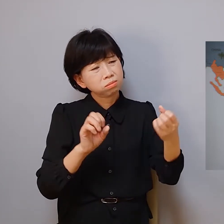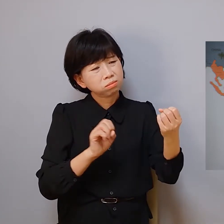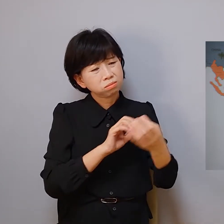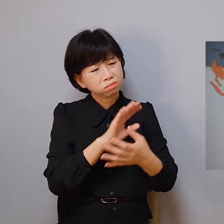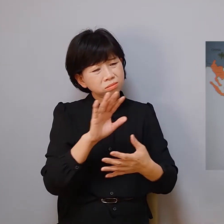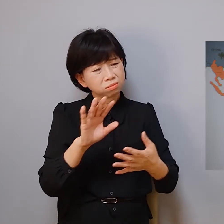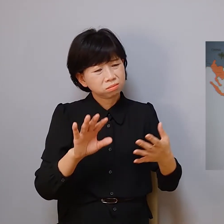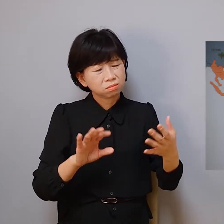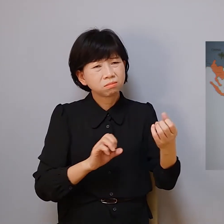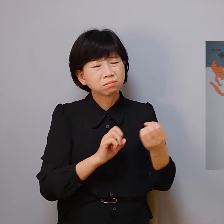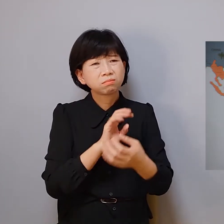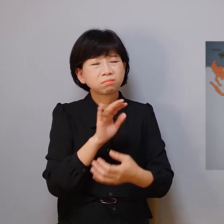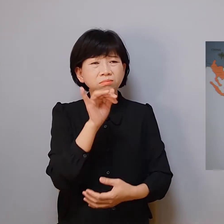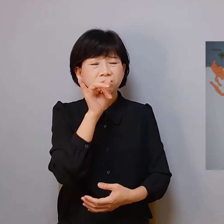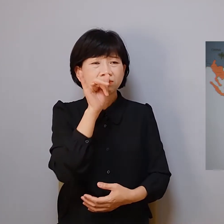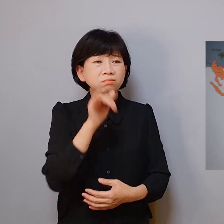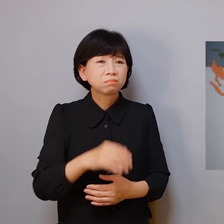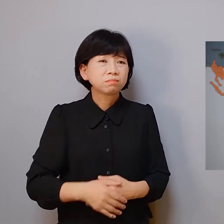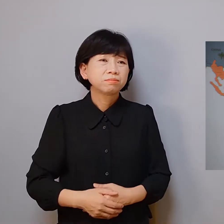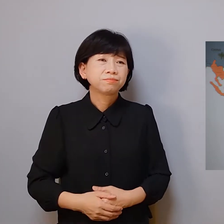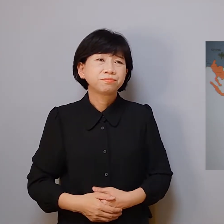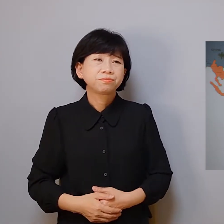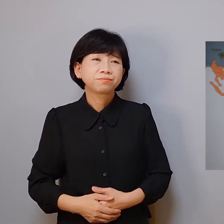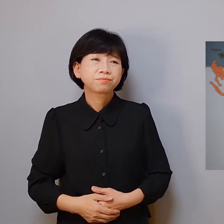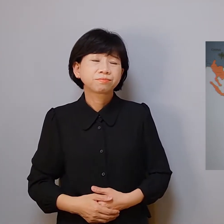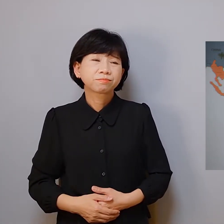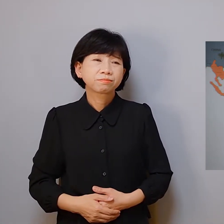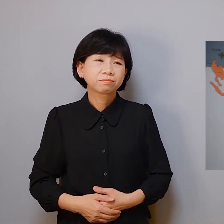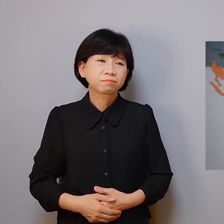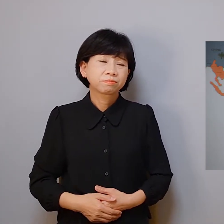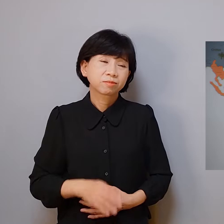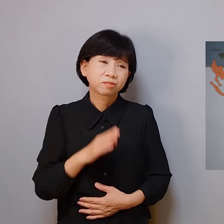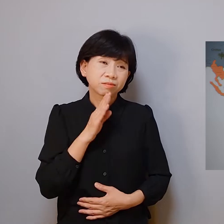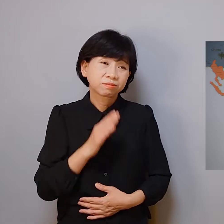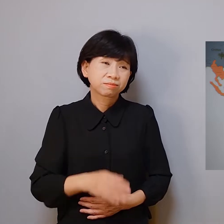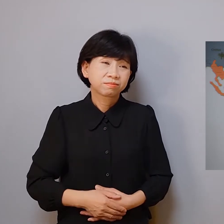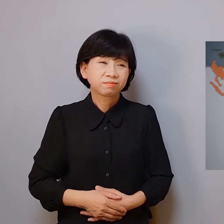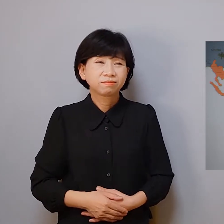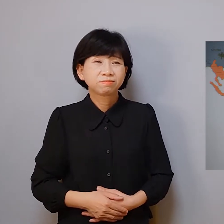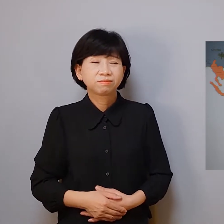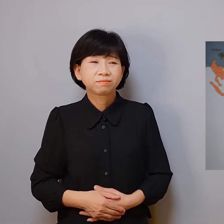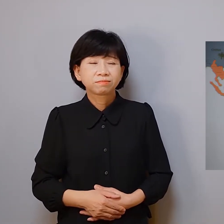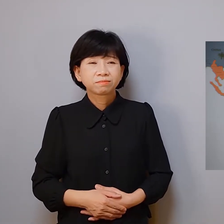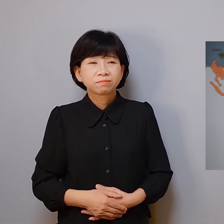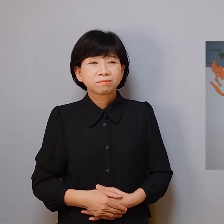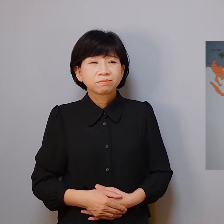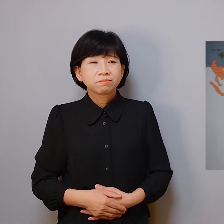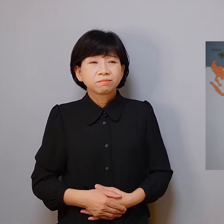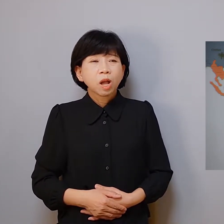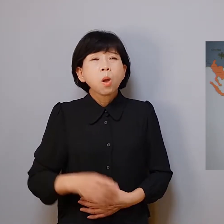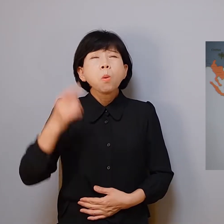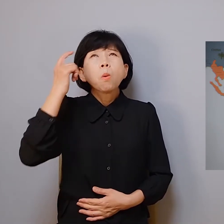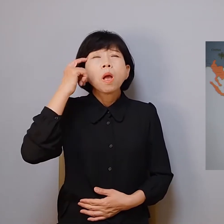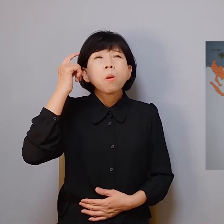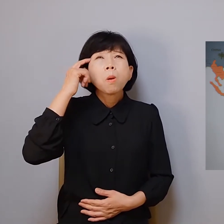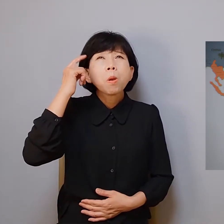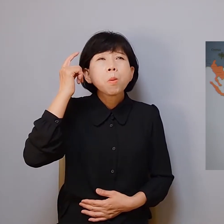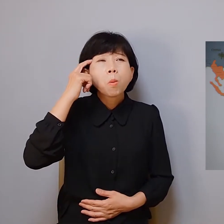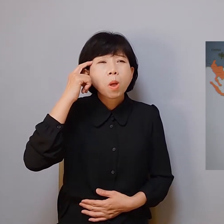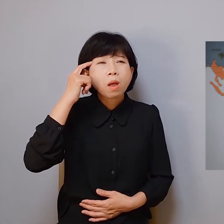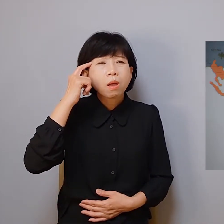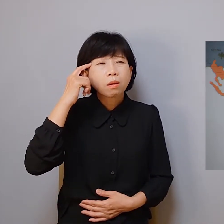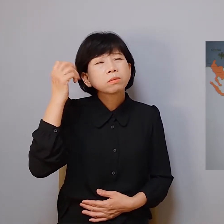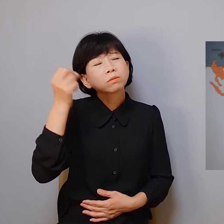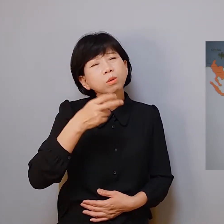참 별의별 일 다 있다라는 게 생각이 들어지네요. 뿐만 아니라 왜라는